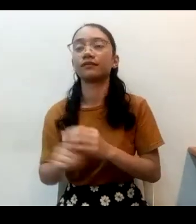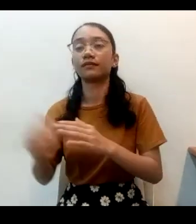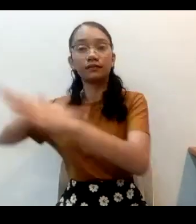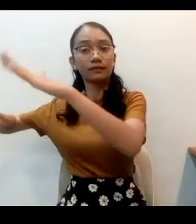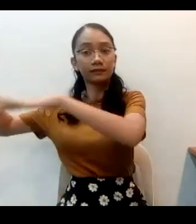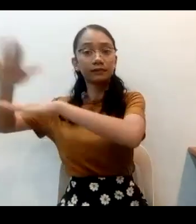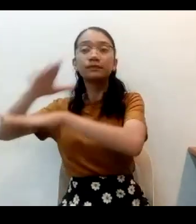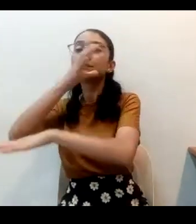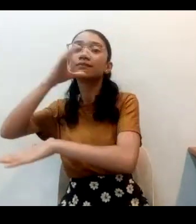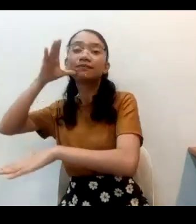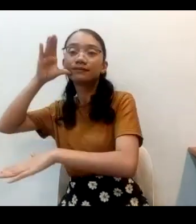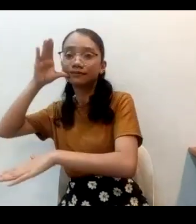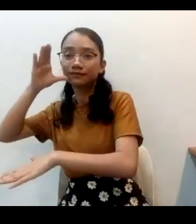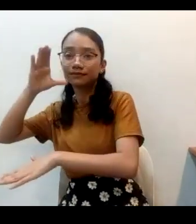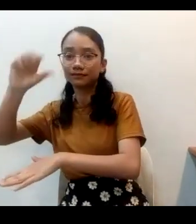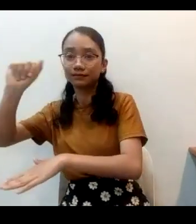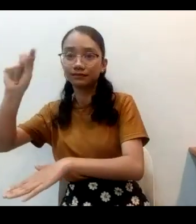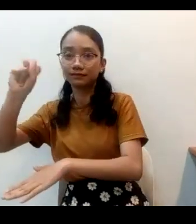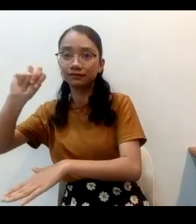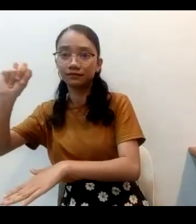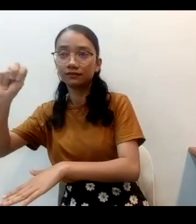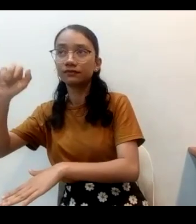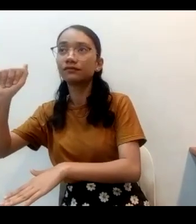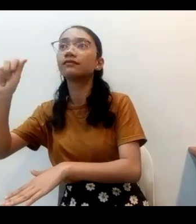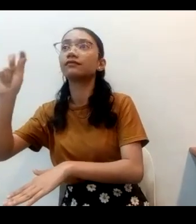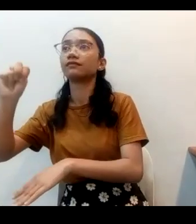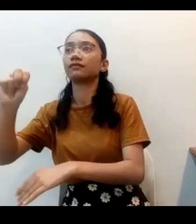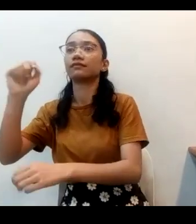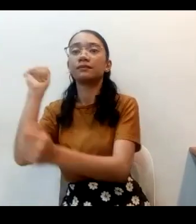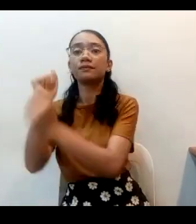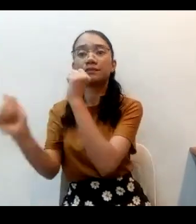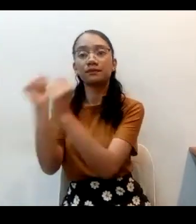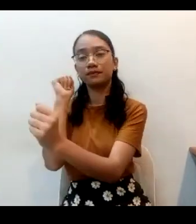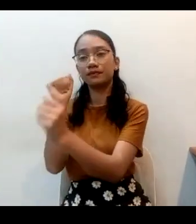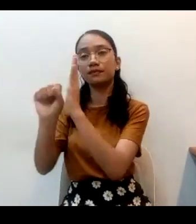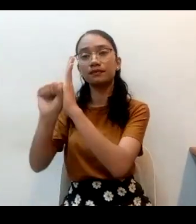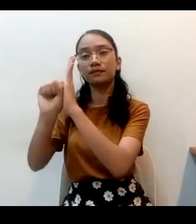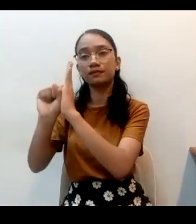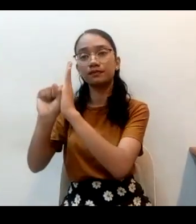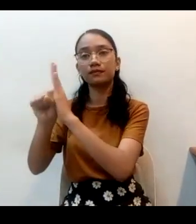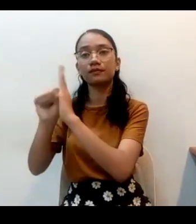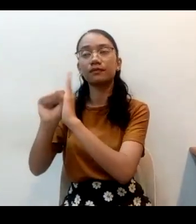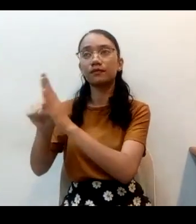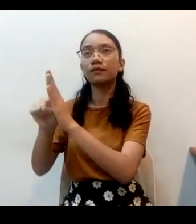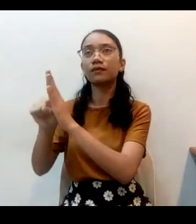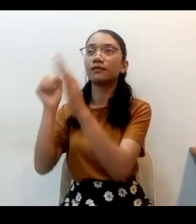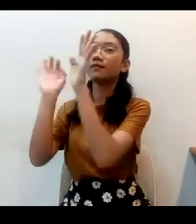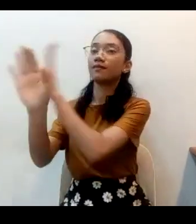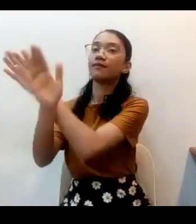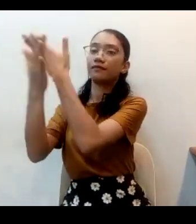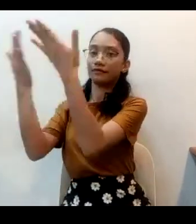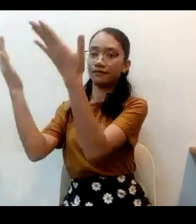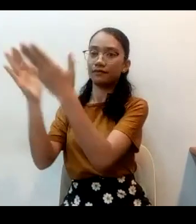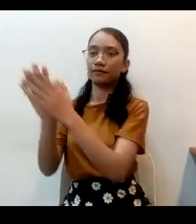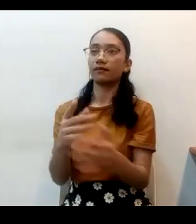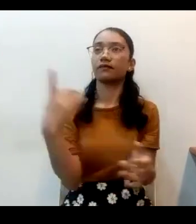Ghana is the symbol of heaven. At yung lupain ng Kanaan ay sumisimbolo sa langit. Until we go to heaven, after we